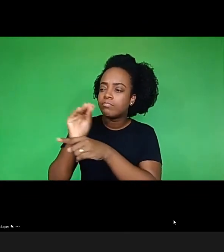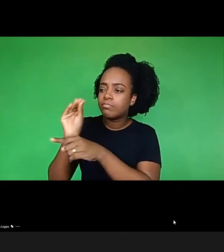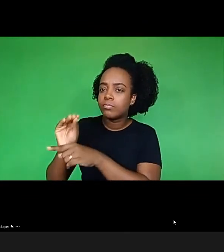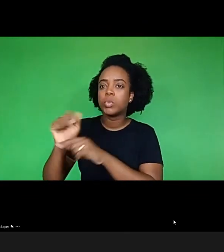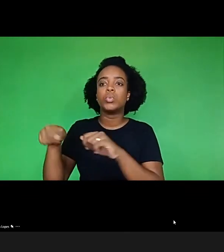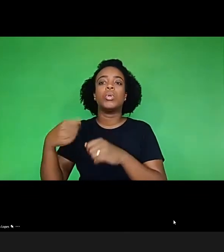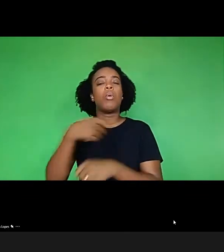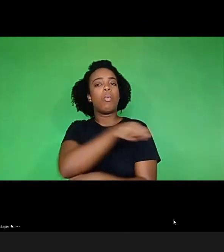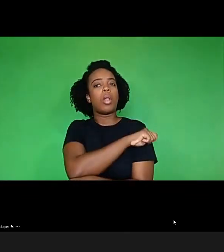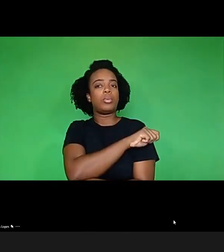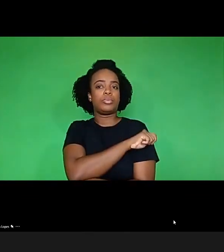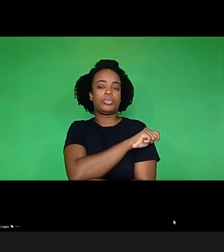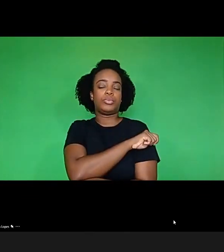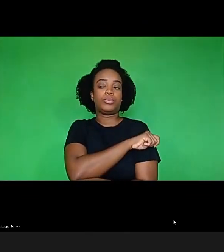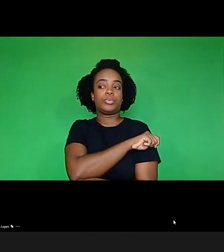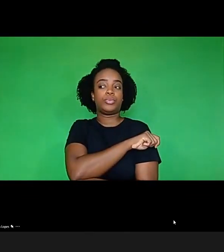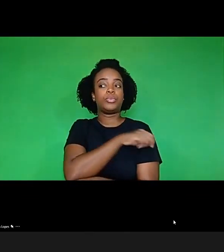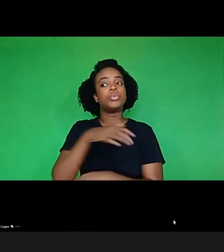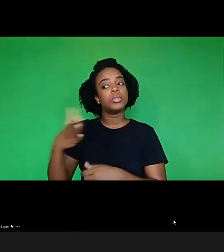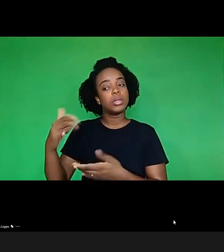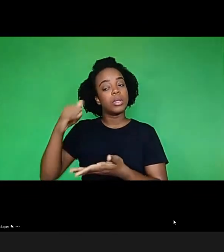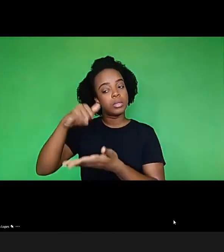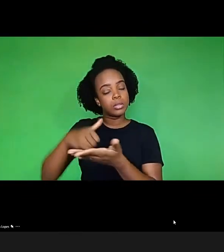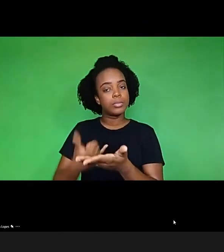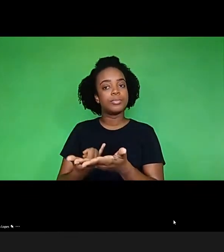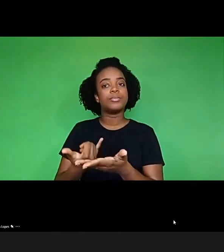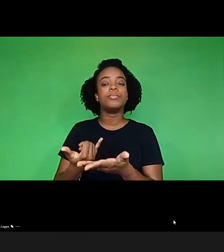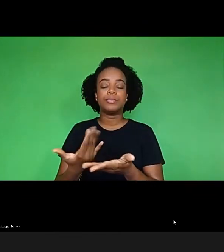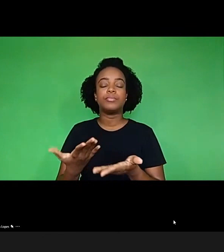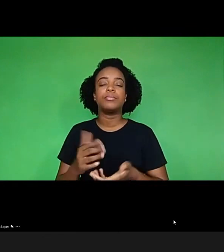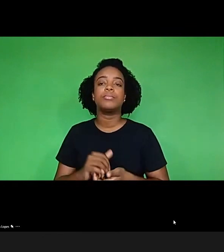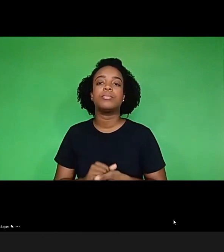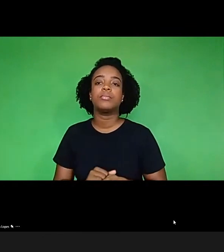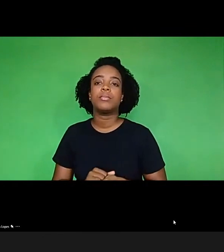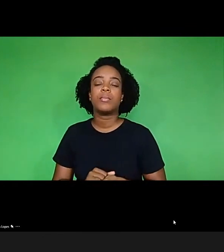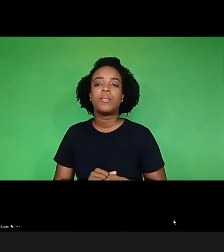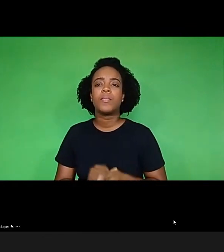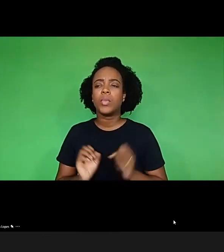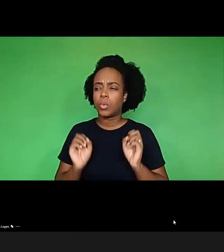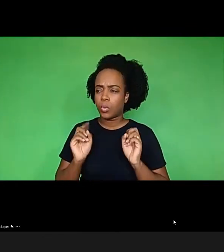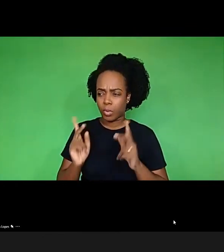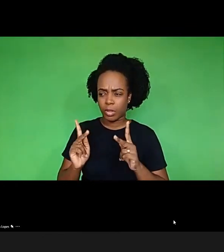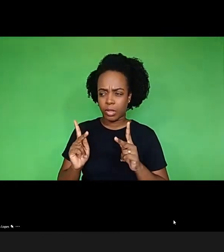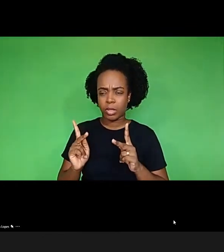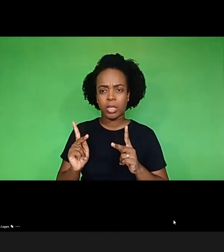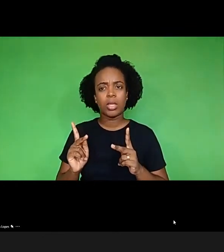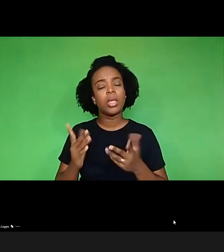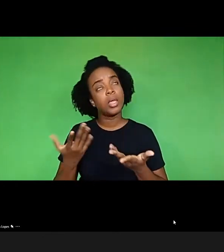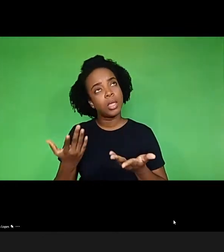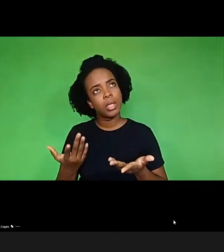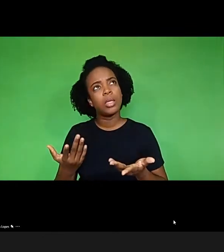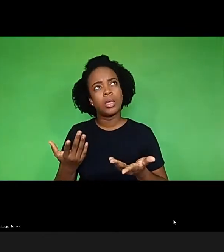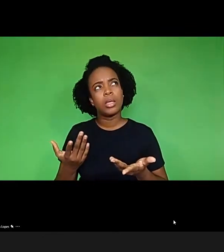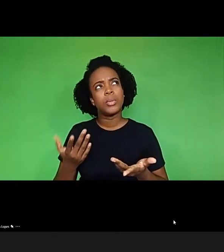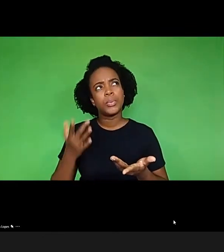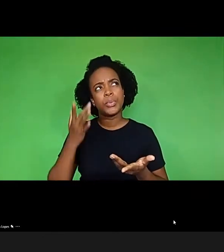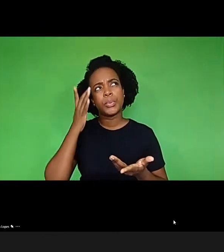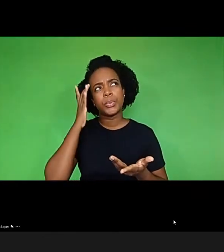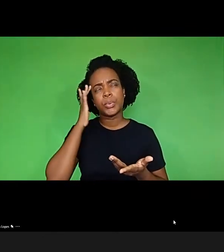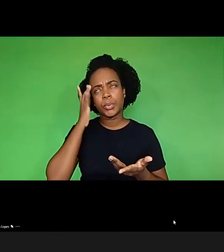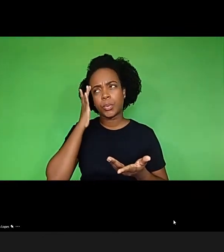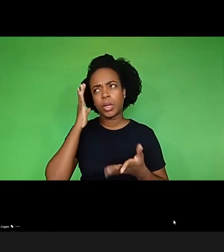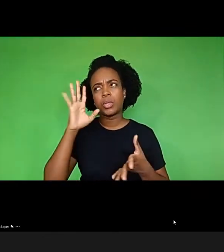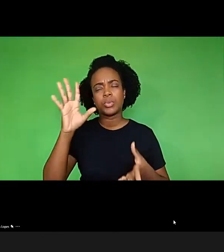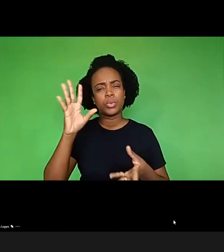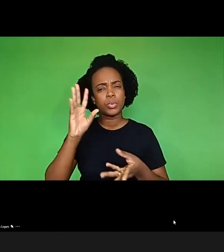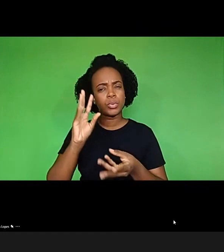que se inscreverem nesse processo seletivo. Tá ok? Eu acredito que eu falei, né, resumidamente,